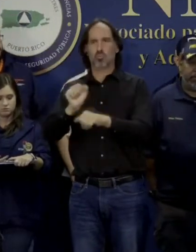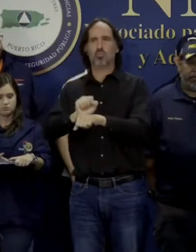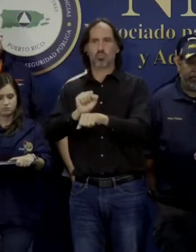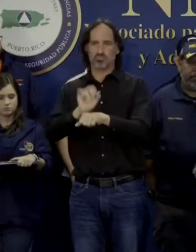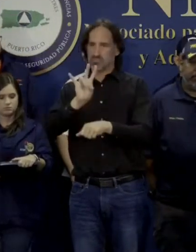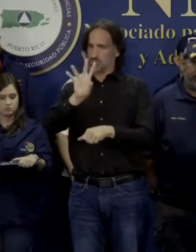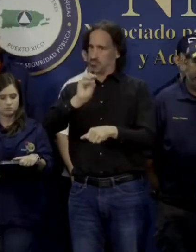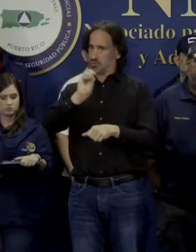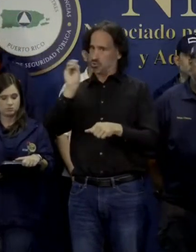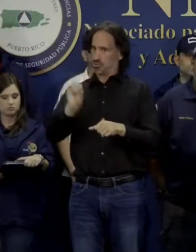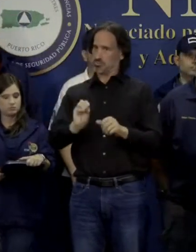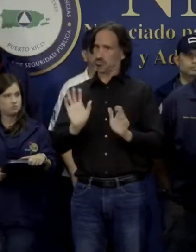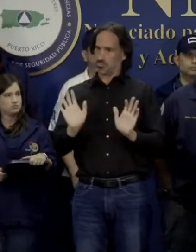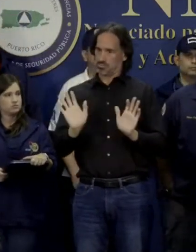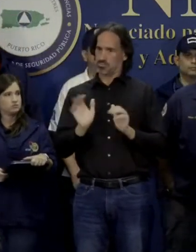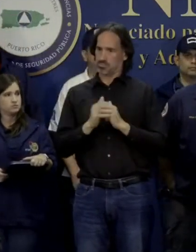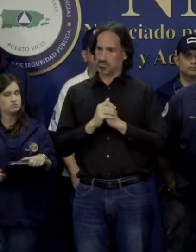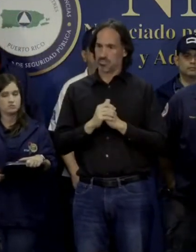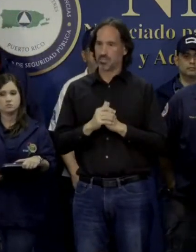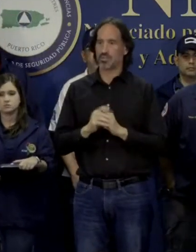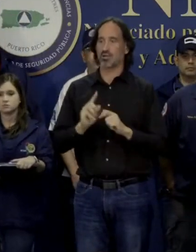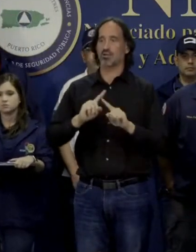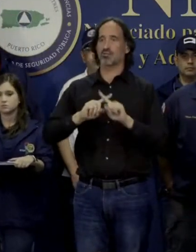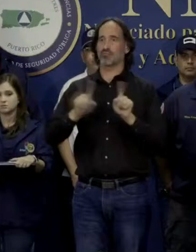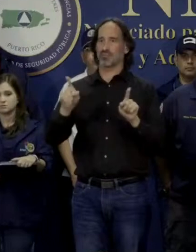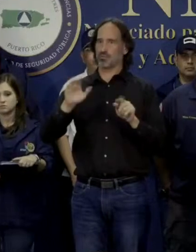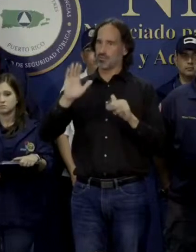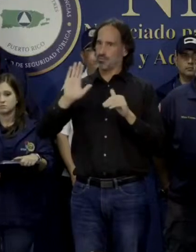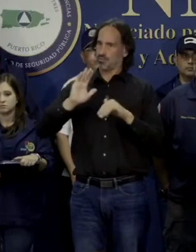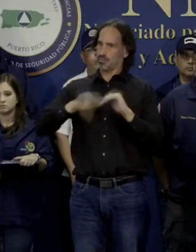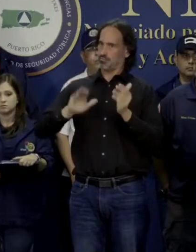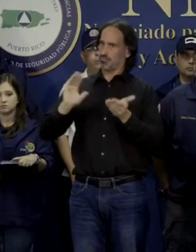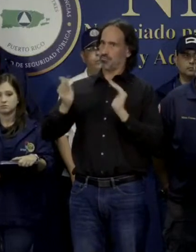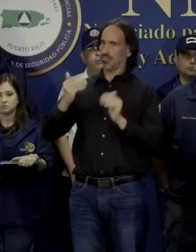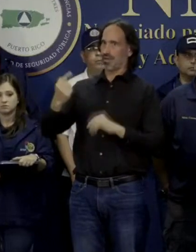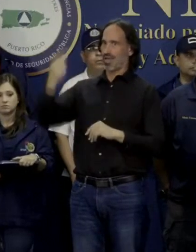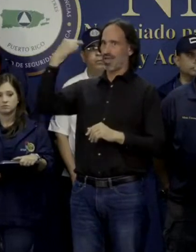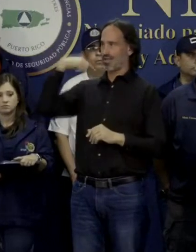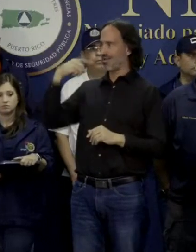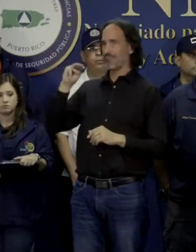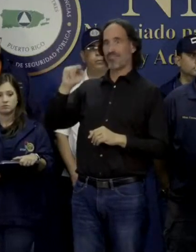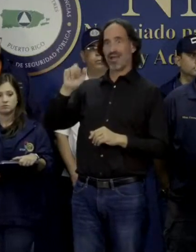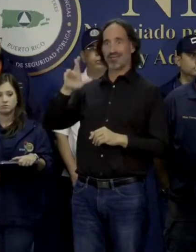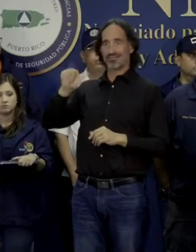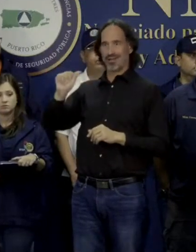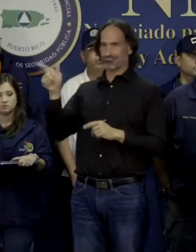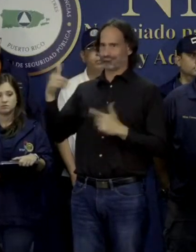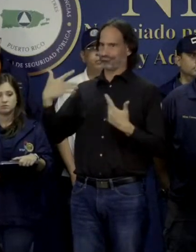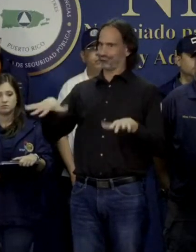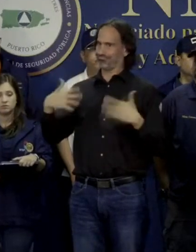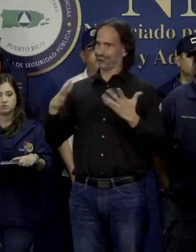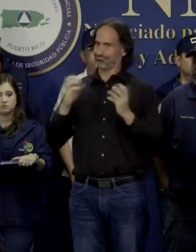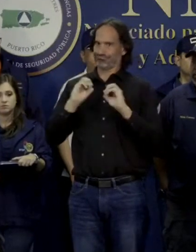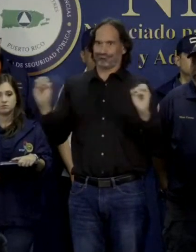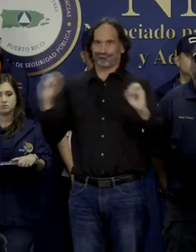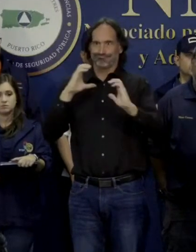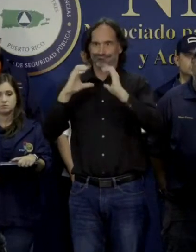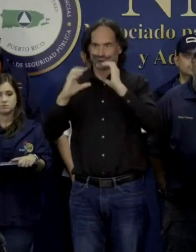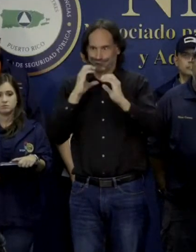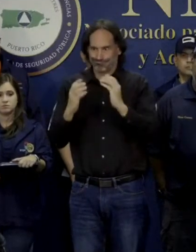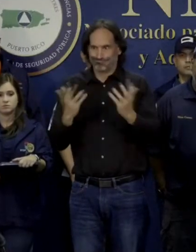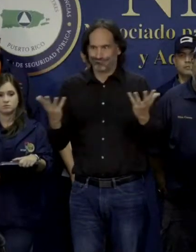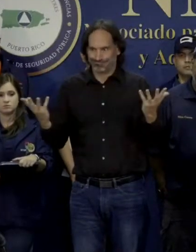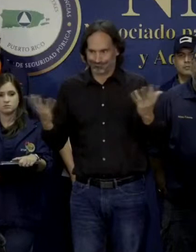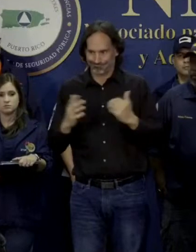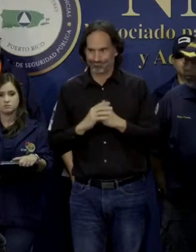gran diferencia a lo que ocurrió en María. Okay, pero... y el crédito lo tienen las entidades que proveen el servicio con las obras que